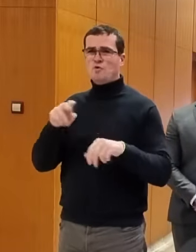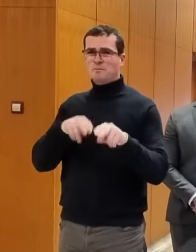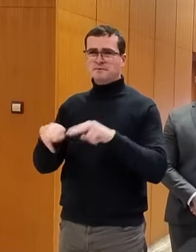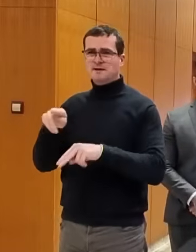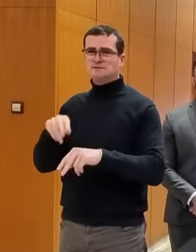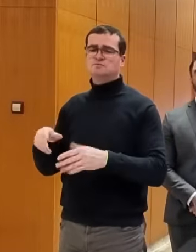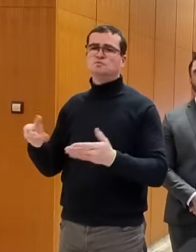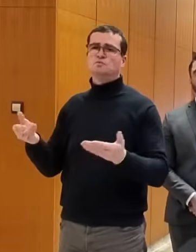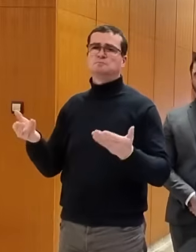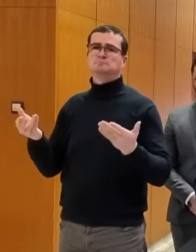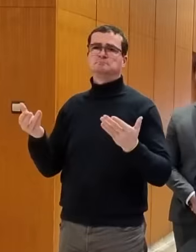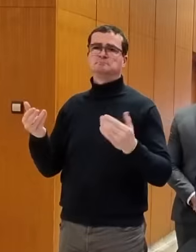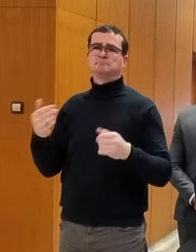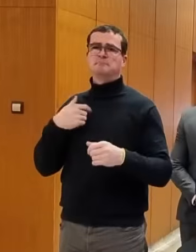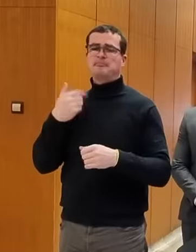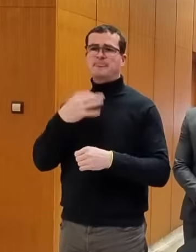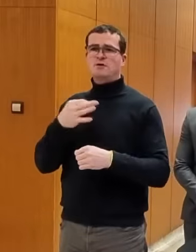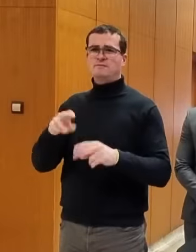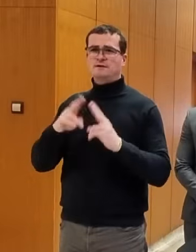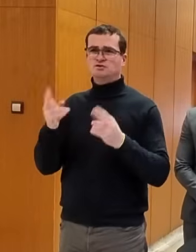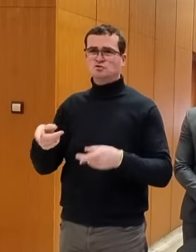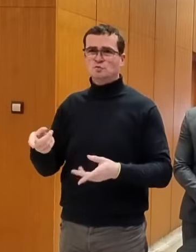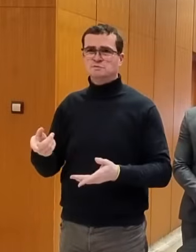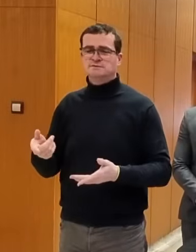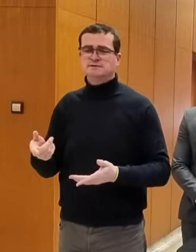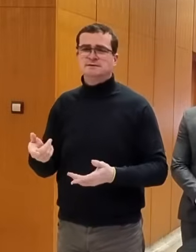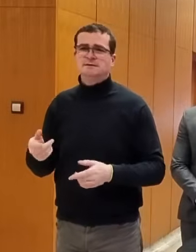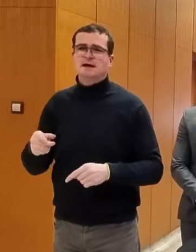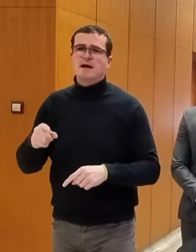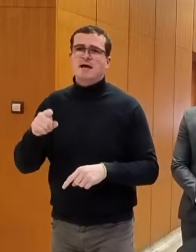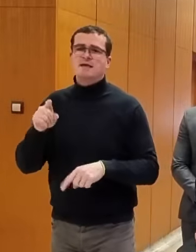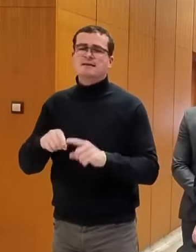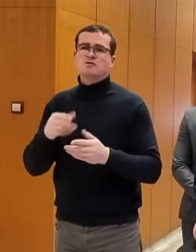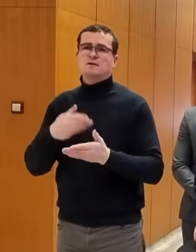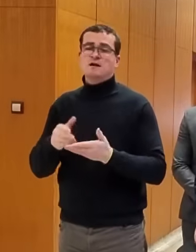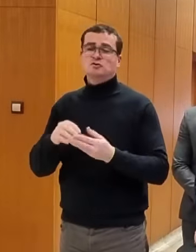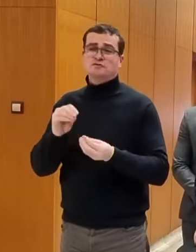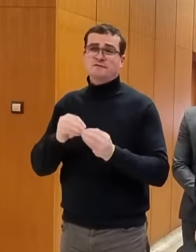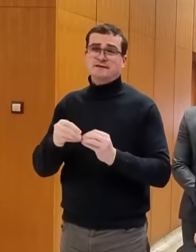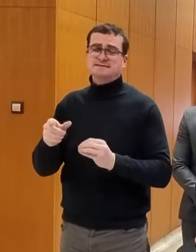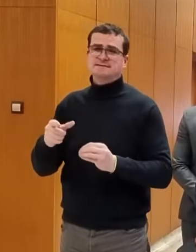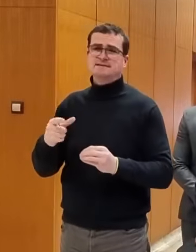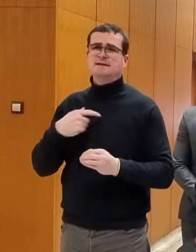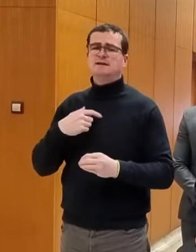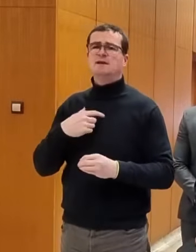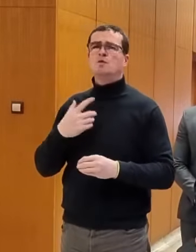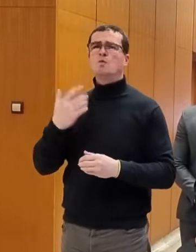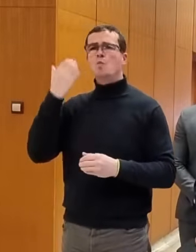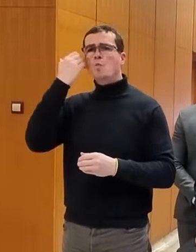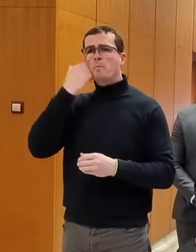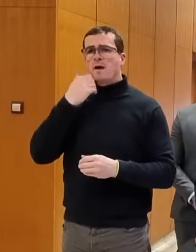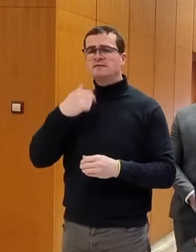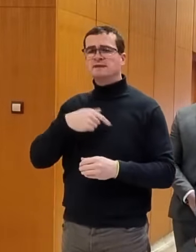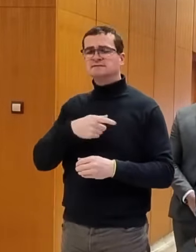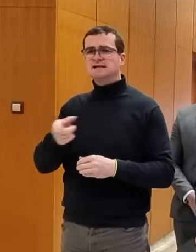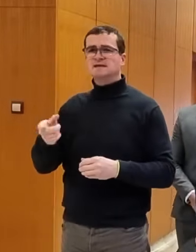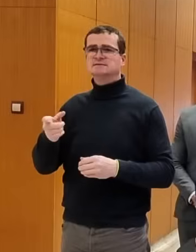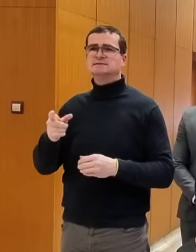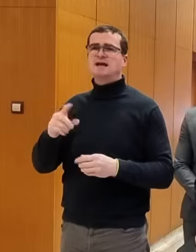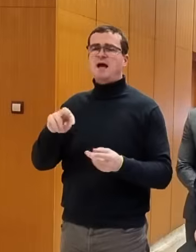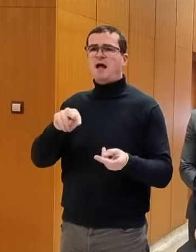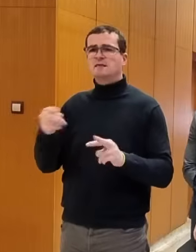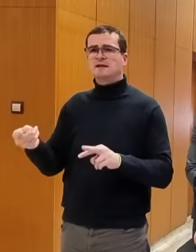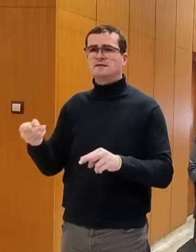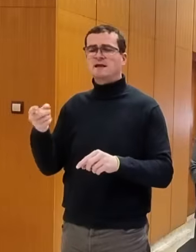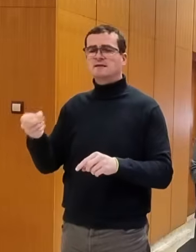prieskumu jednotlivých inštitútov a niektoré ďalšie veci, ale tá humanizácia trestov a restauratívna